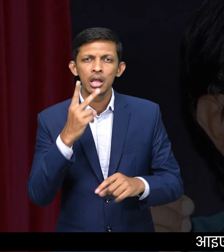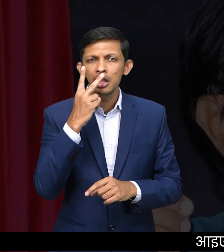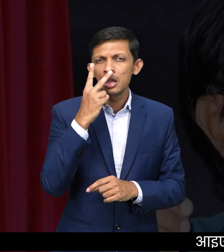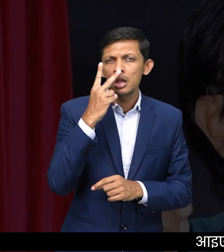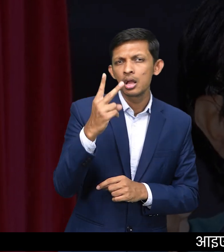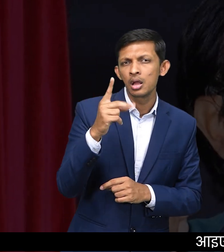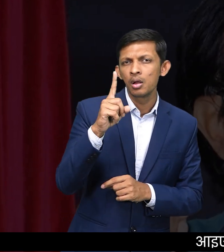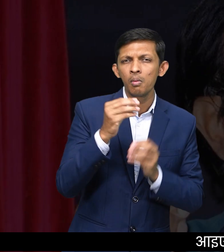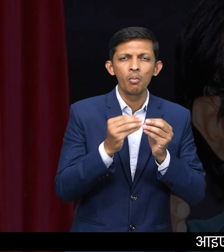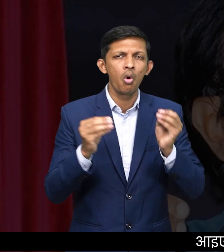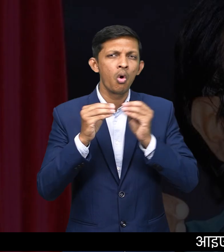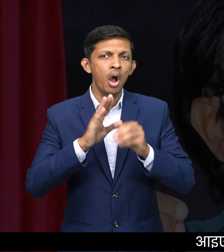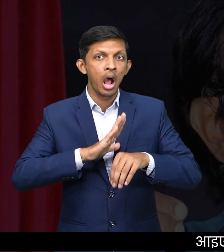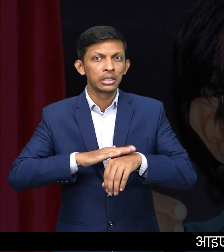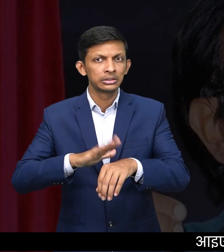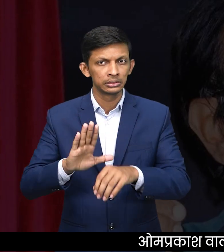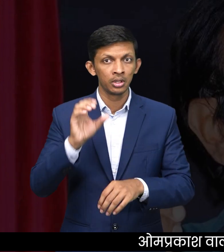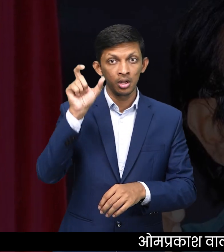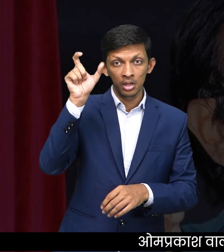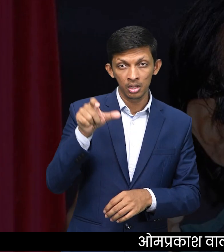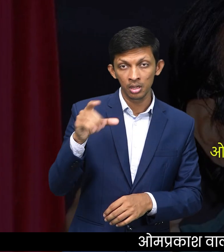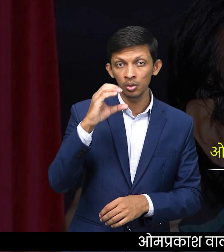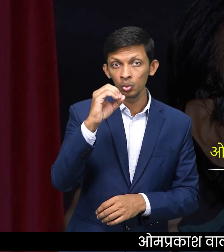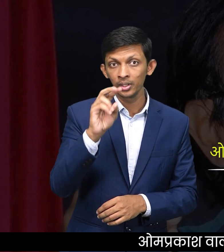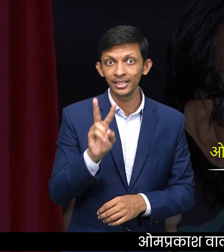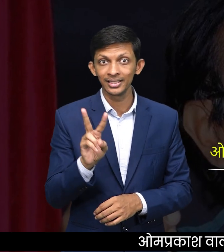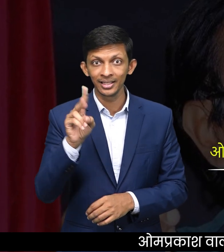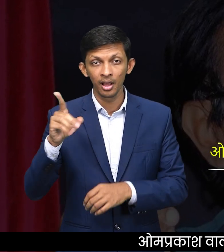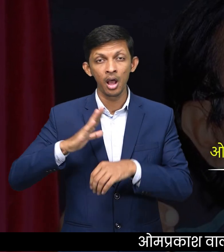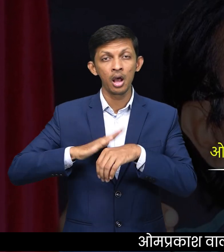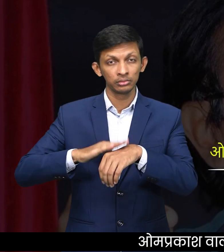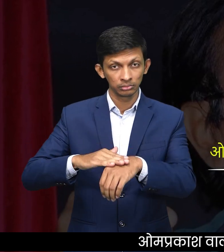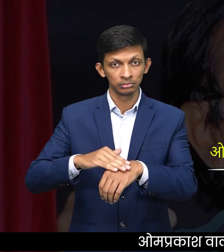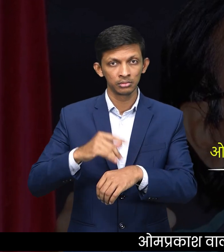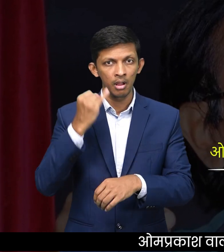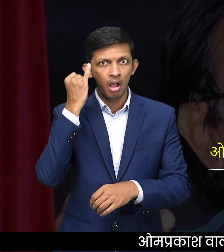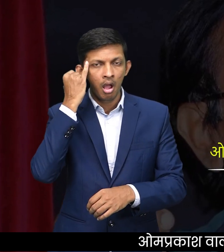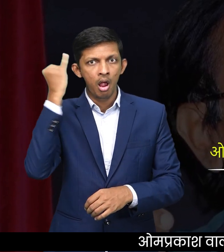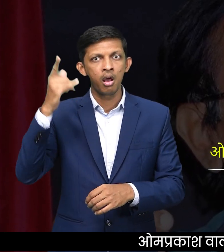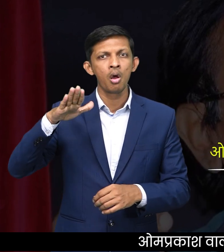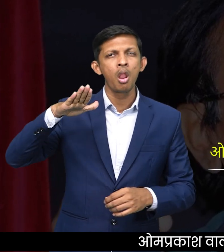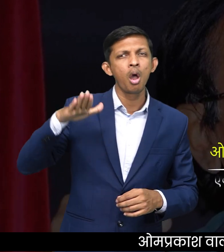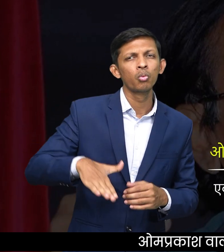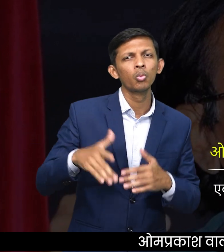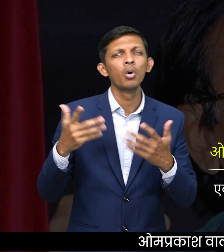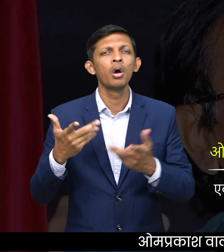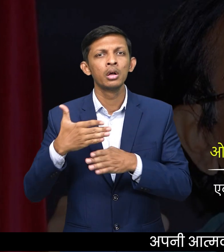आइए एक और अनुभव देखें। ओम प्रकाश वाल्मीकि, एक प्रसिद्ध दलित लेखक,